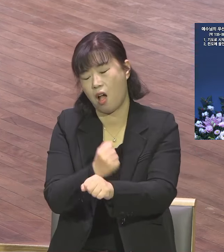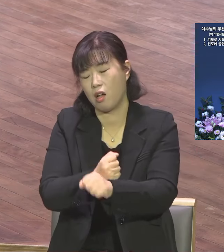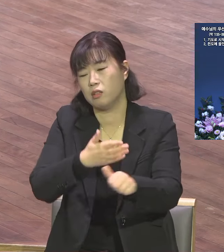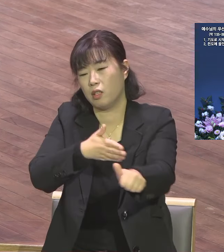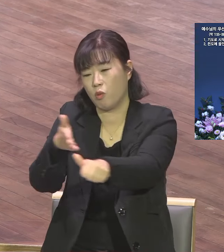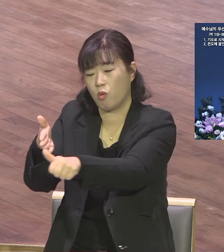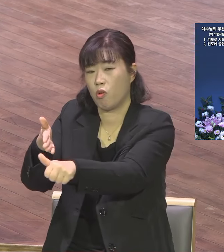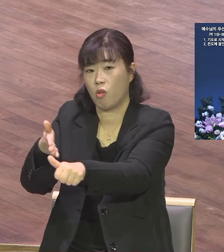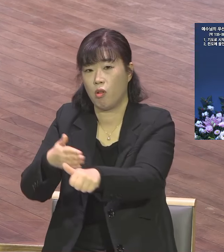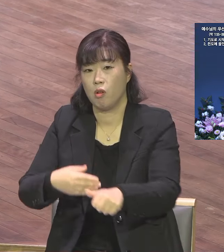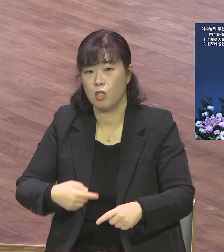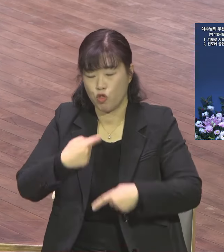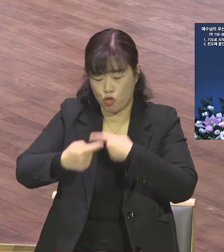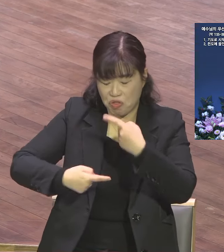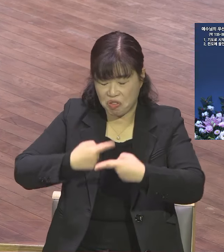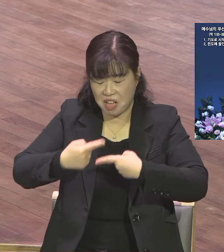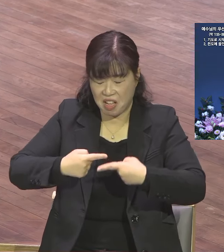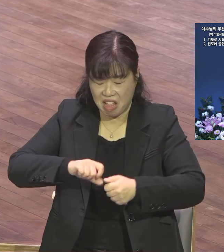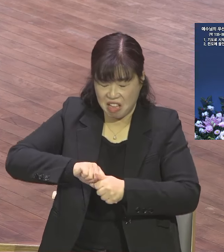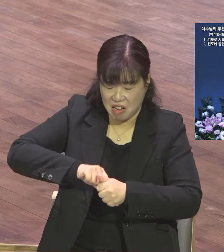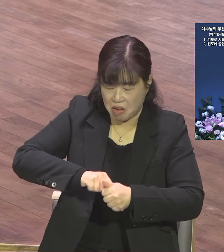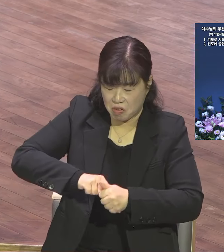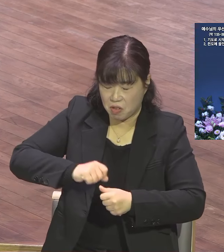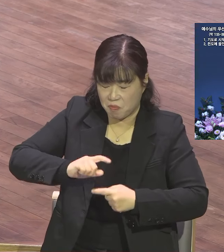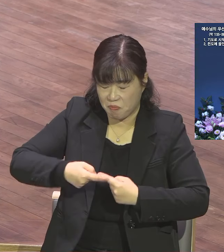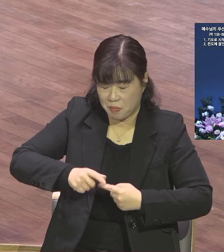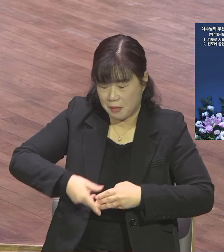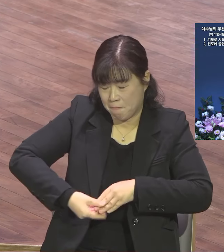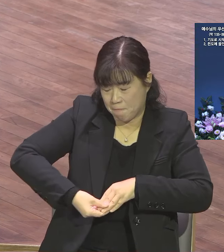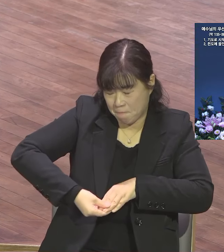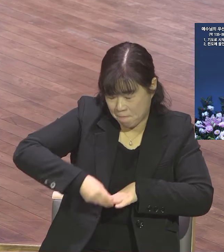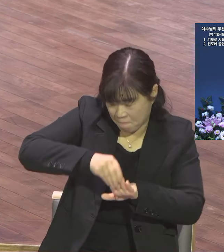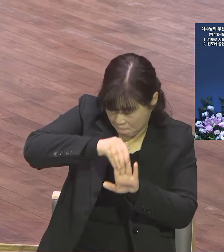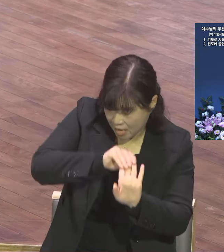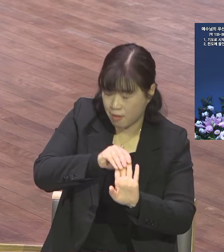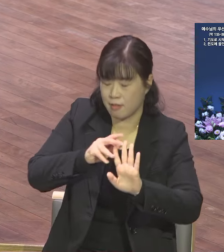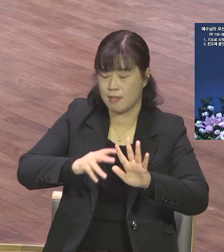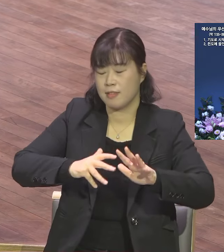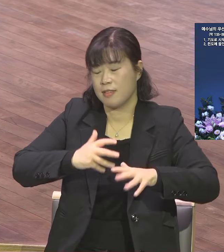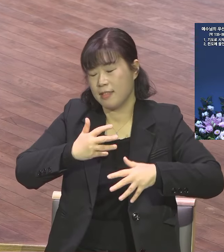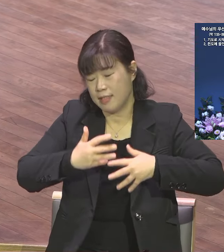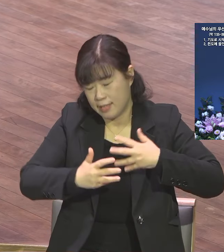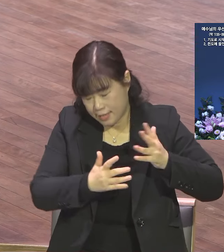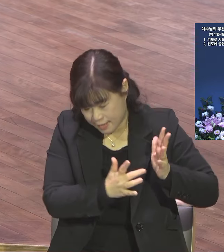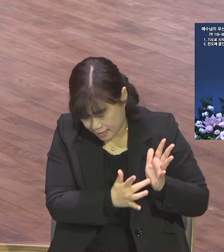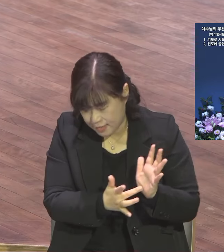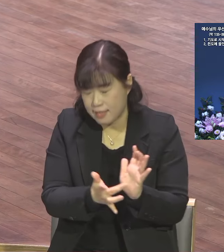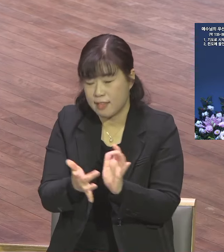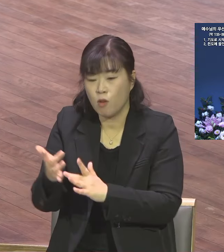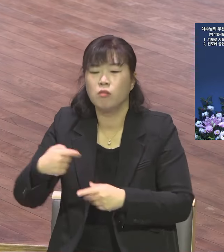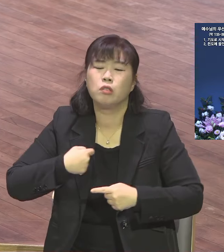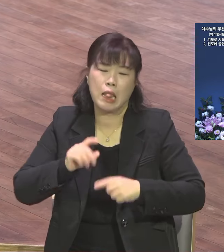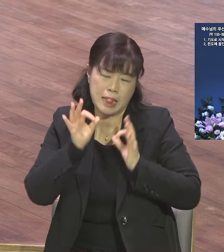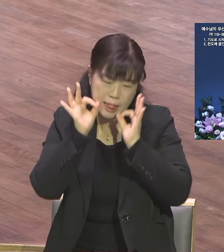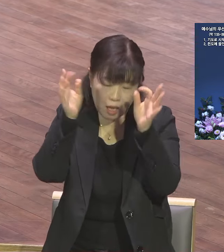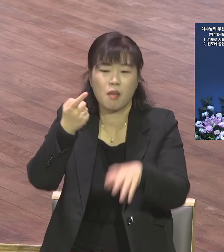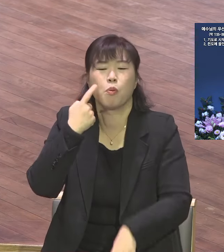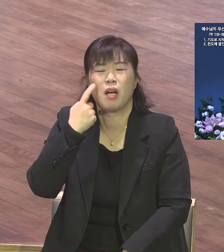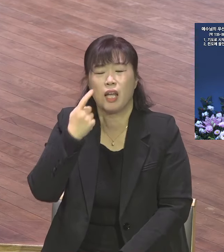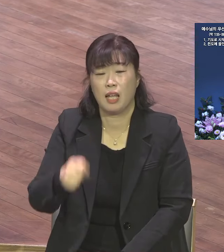아멘? 말하면 돼요. 말하면 내가 받은 은혜 말하면 된다니까. 그 다음에는 몰라. 그 다음에